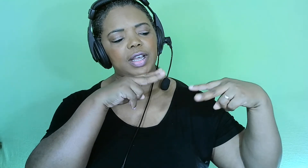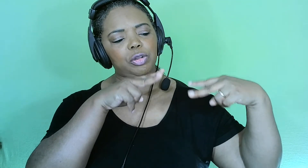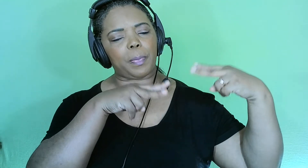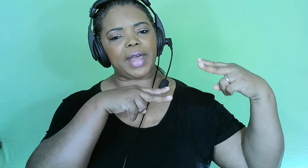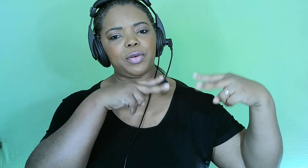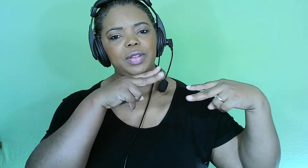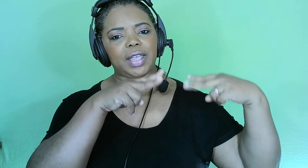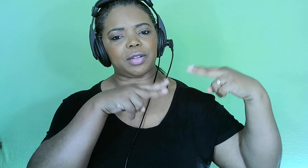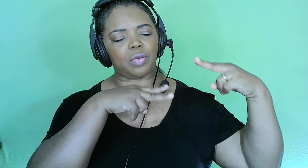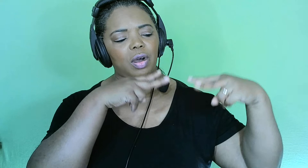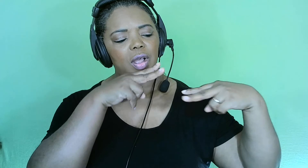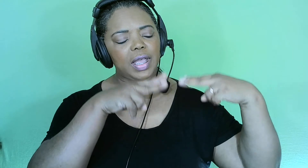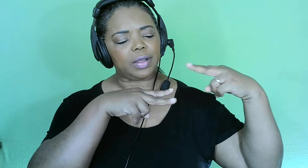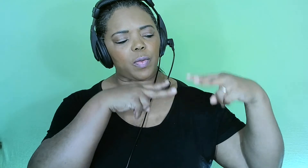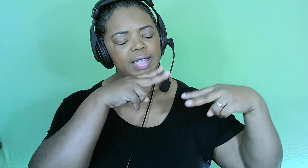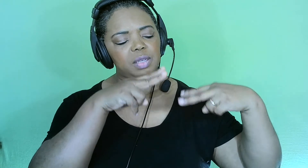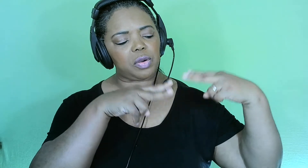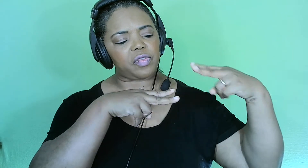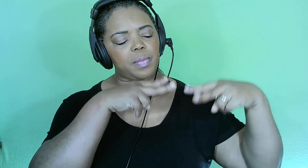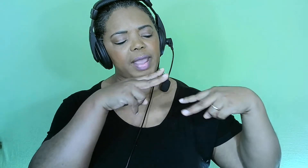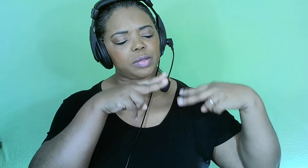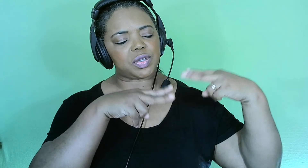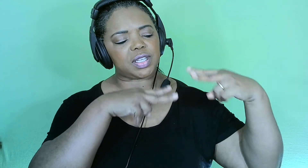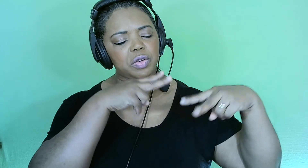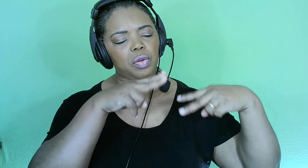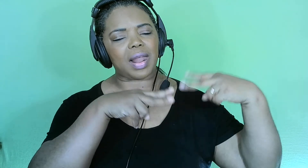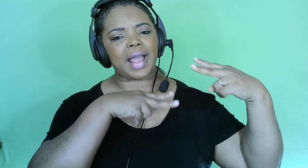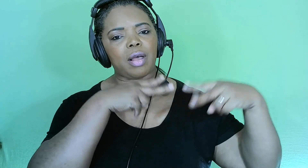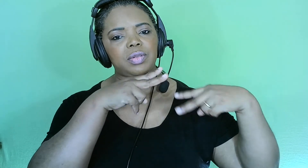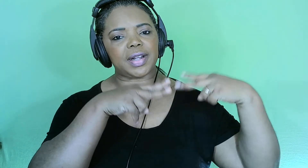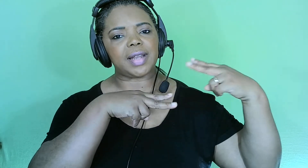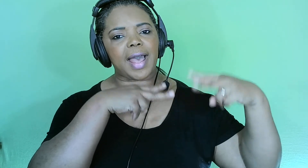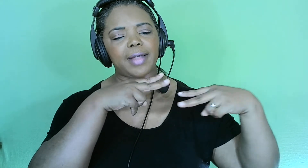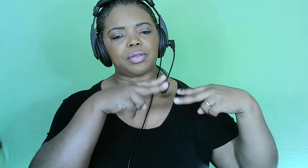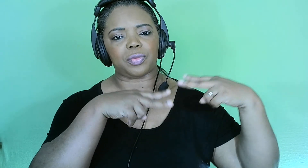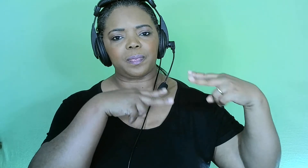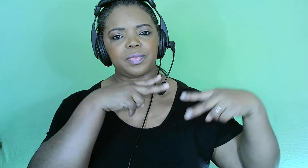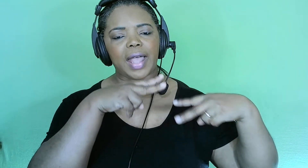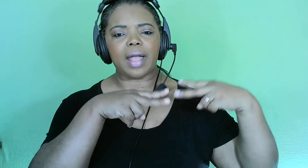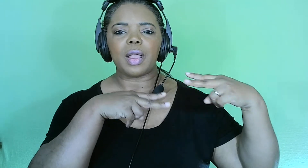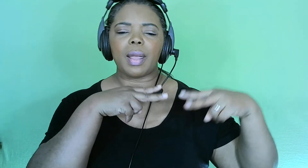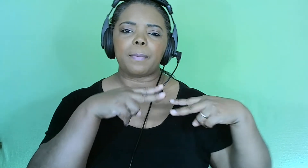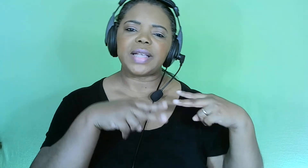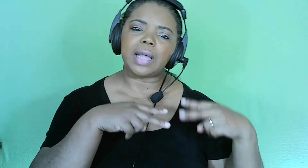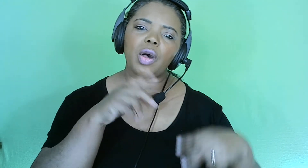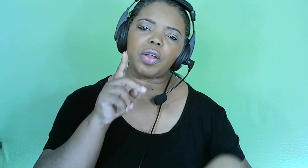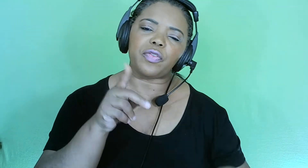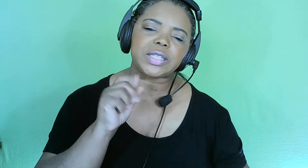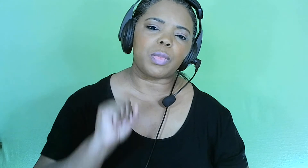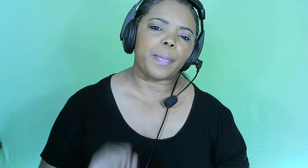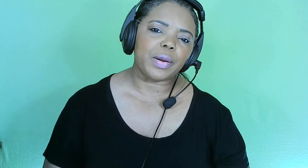olhando para o dedo, ó, com esse movimento circular alternado, tá? Mas agora eu faço uma pergunta